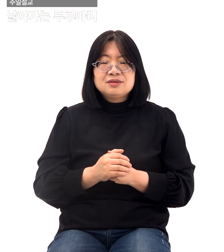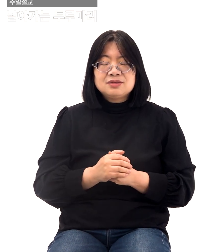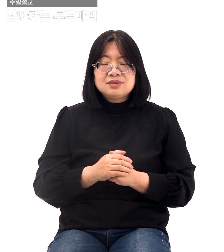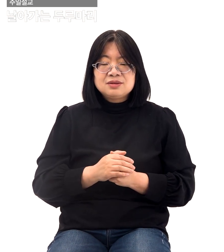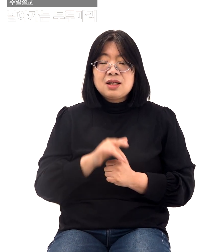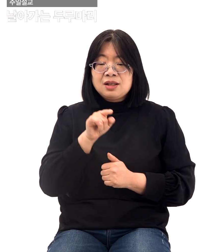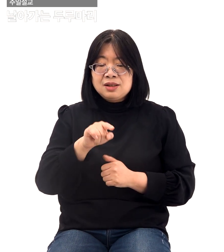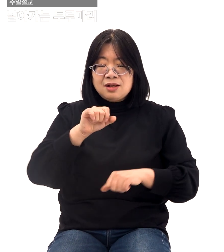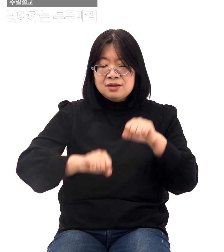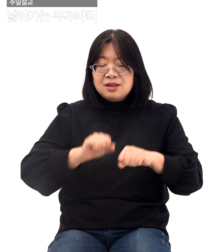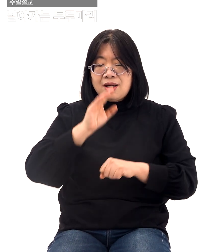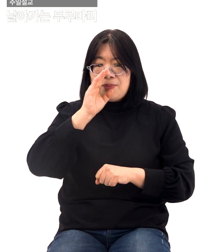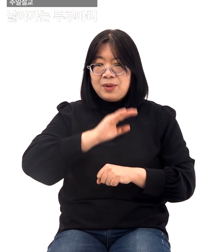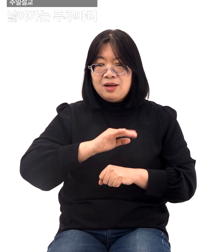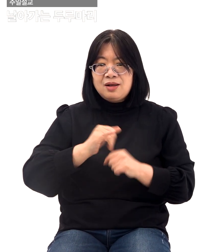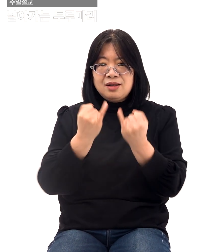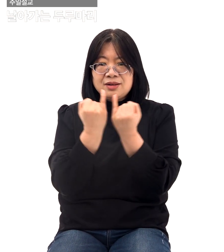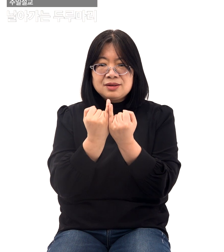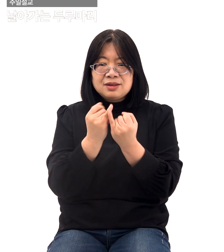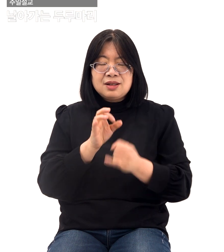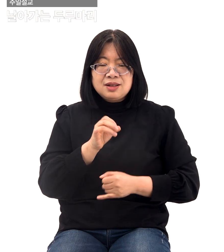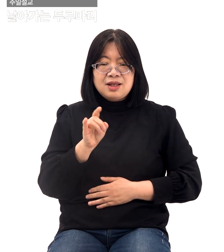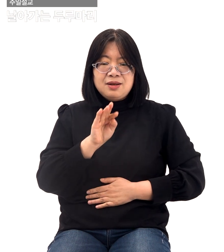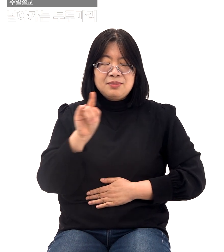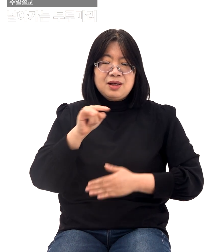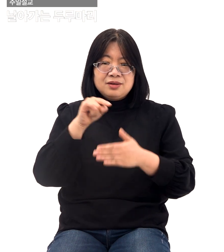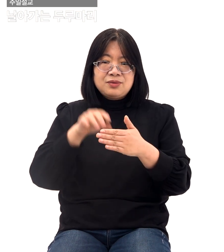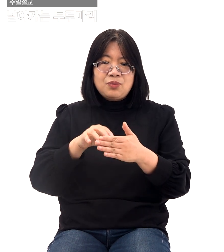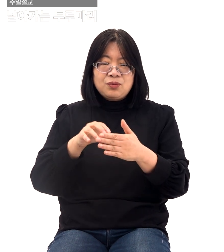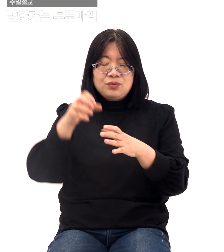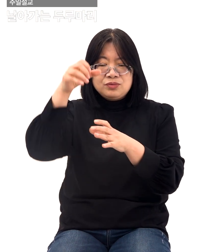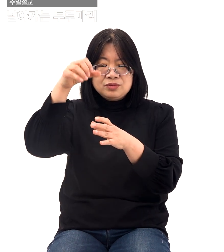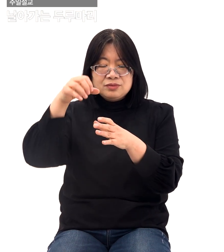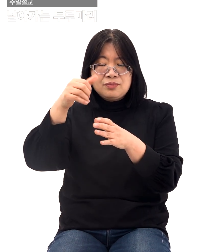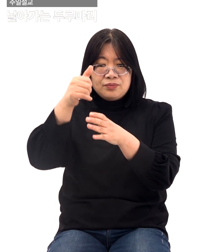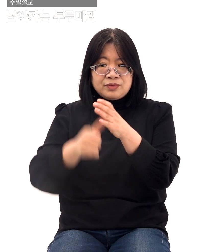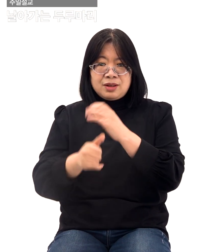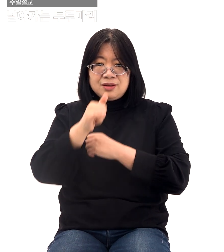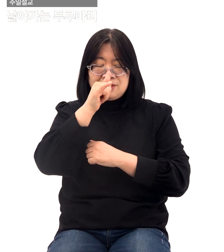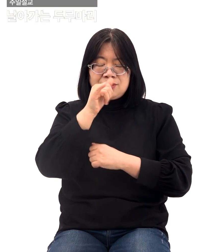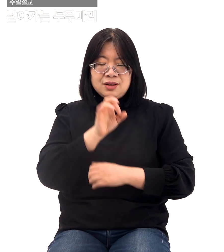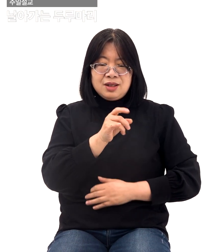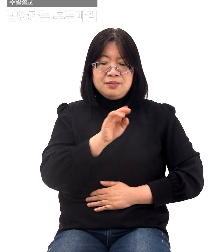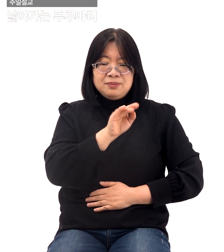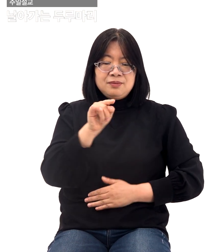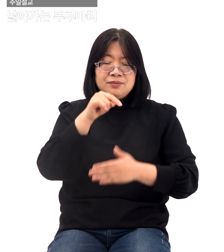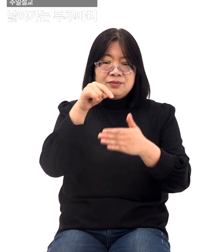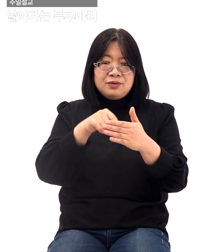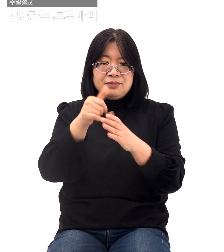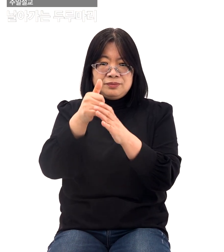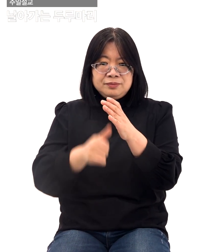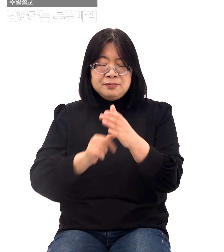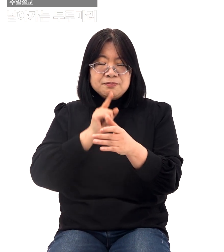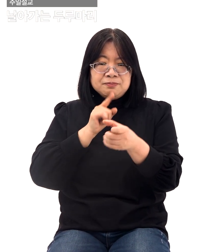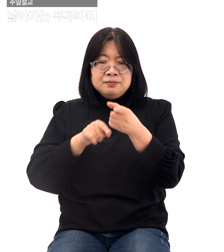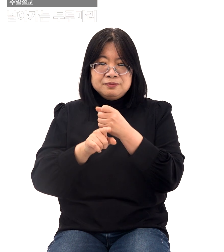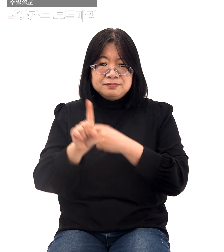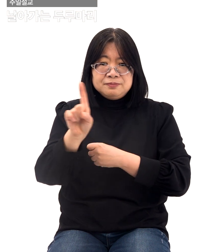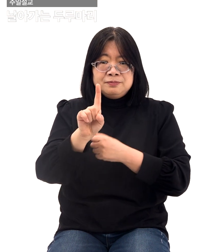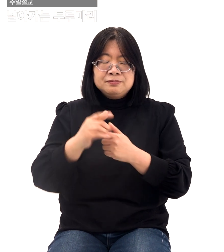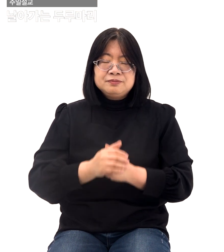악이라 하고 그 여인을 에바 속으로 던져놓고 그 아주 에바 속에 던졌다라는 말은